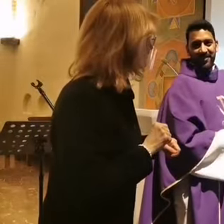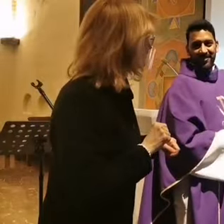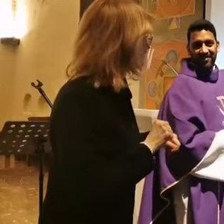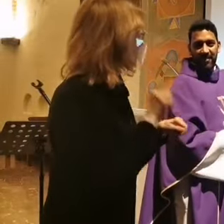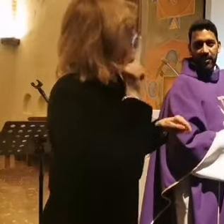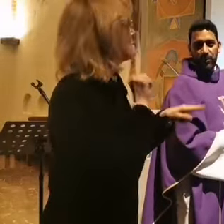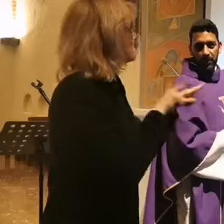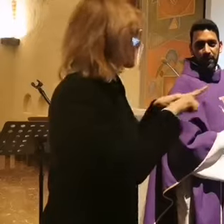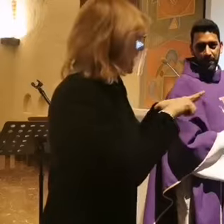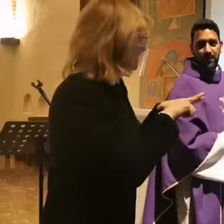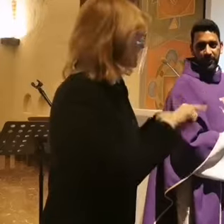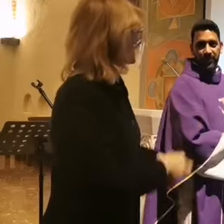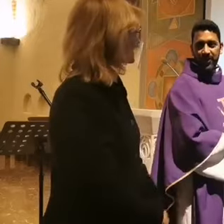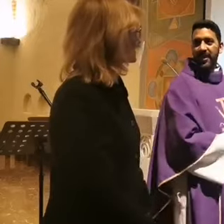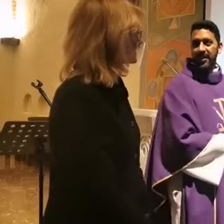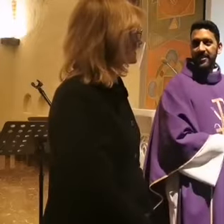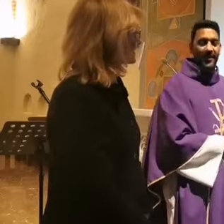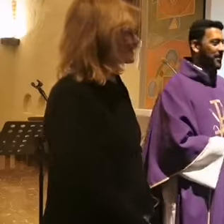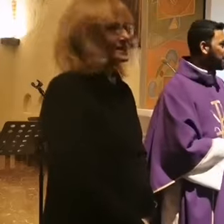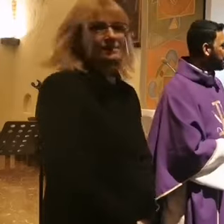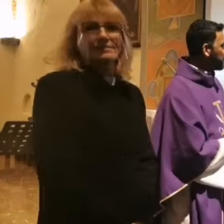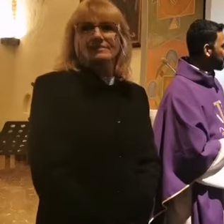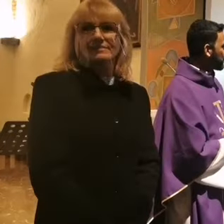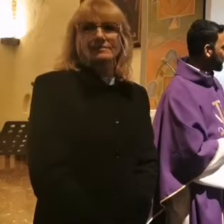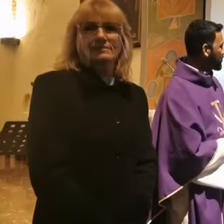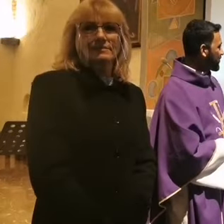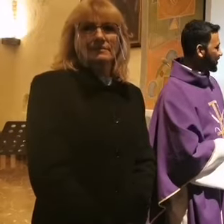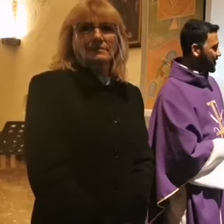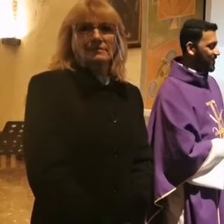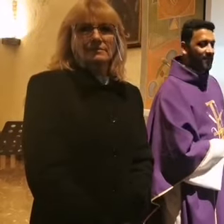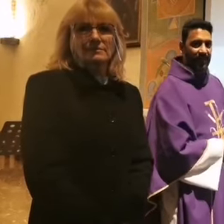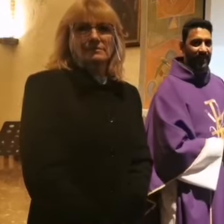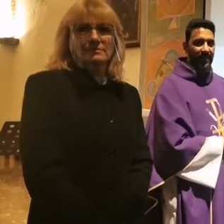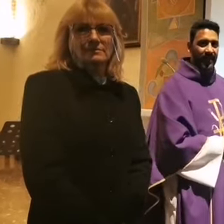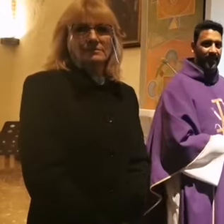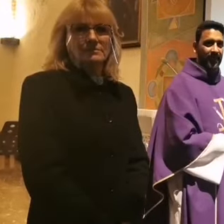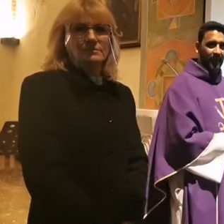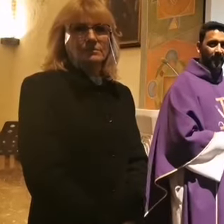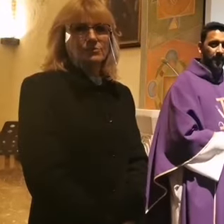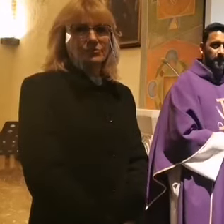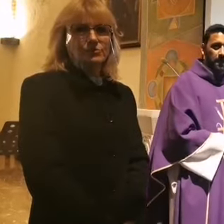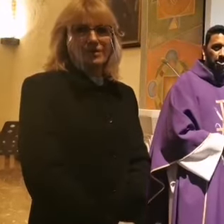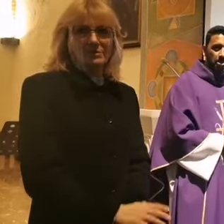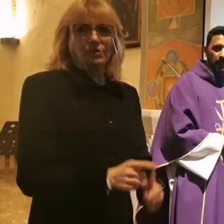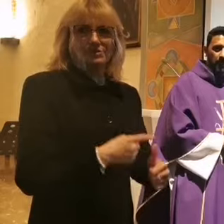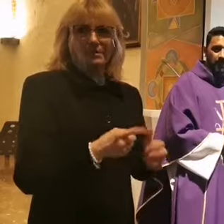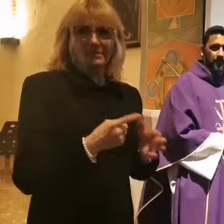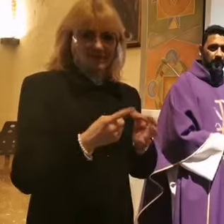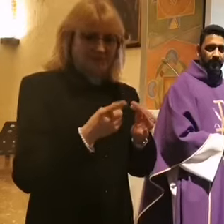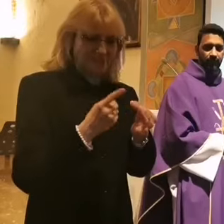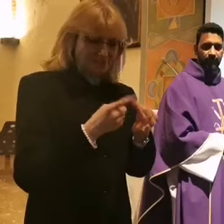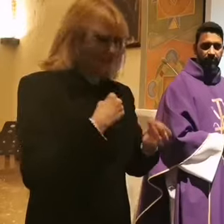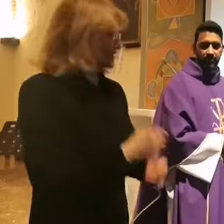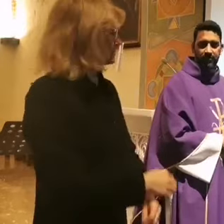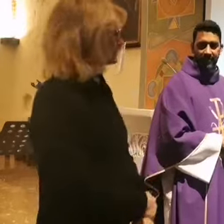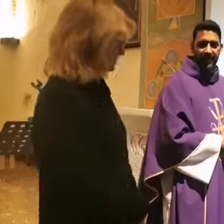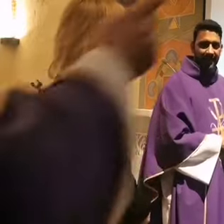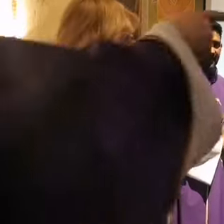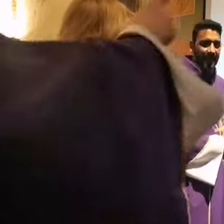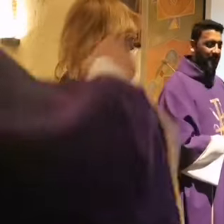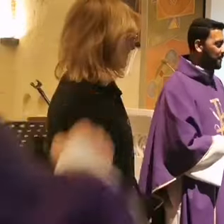fratello. Tak, czyli to jest rodzina ojca Jinsona. Mama, tata, brat,